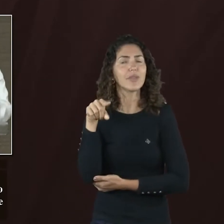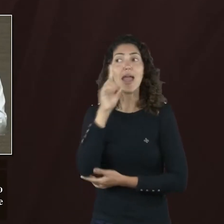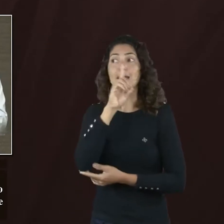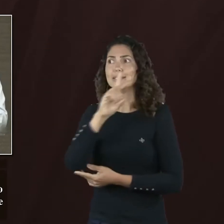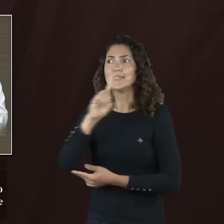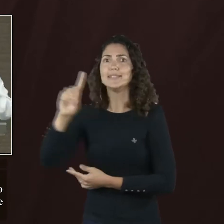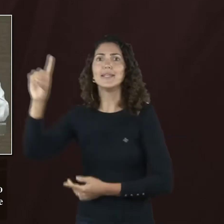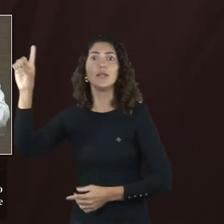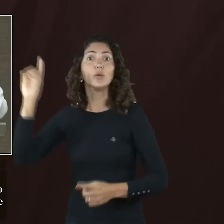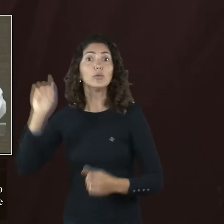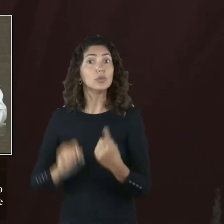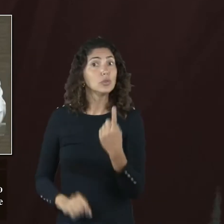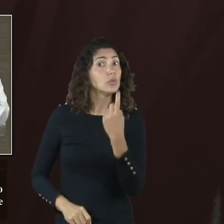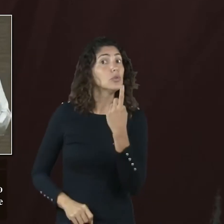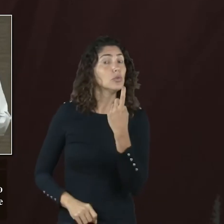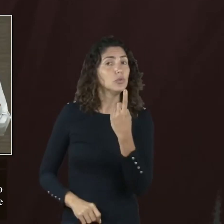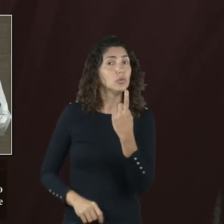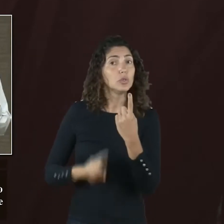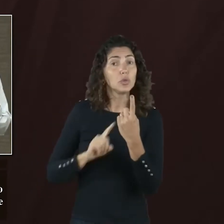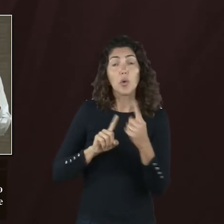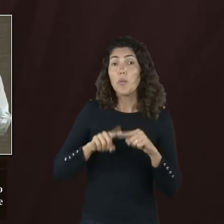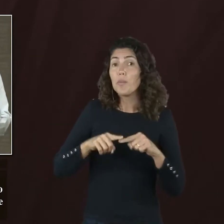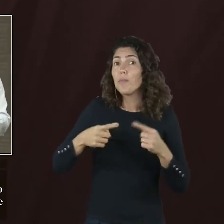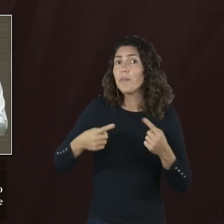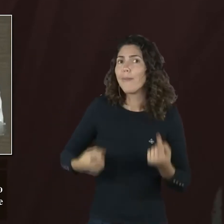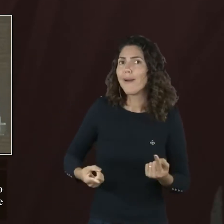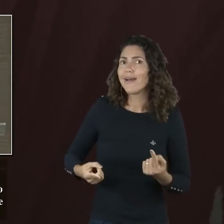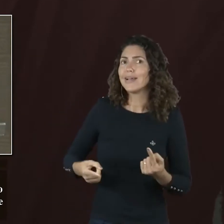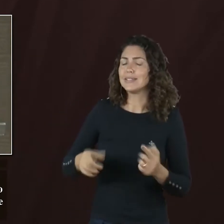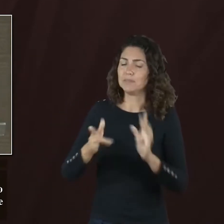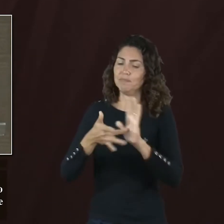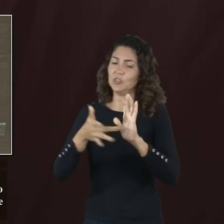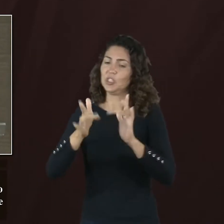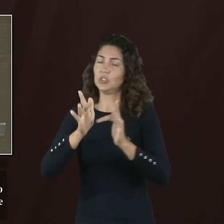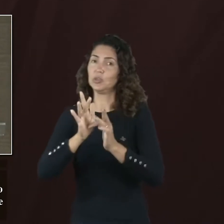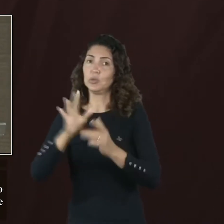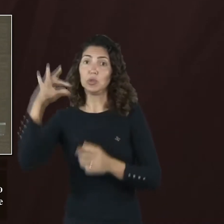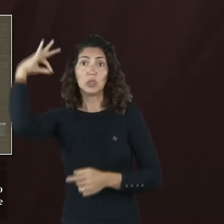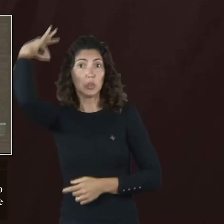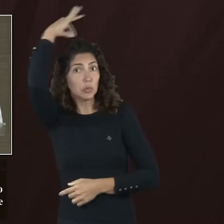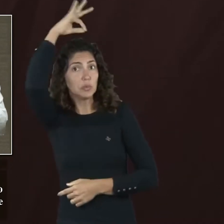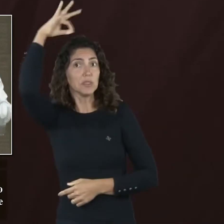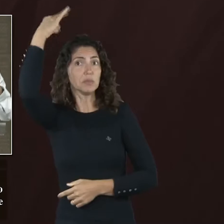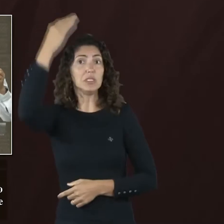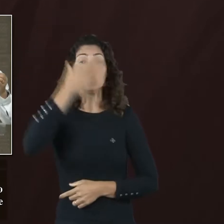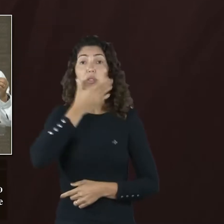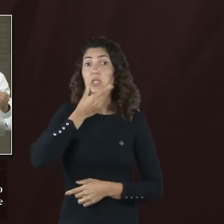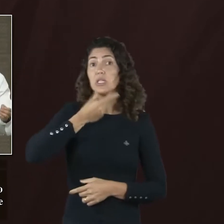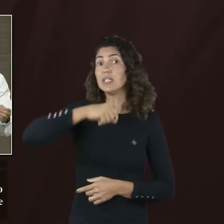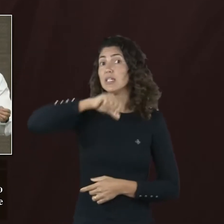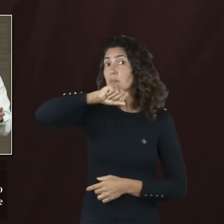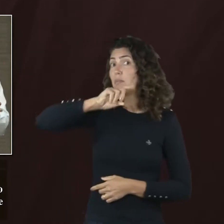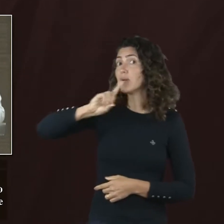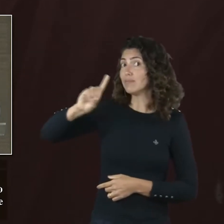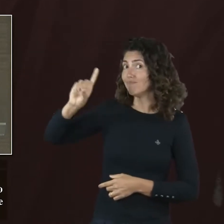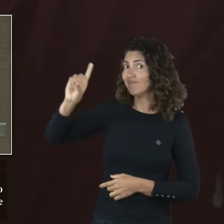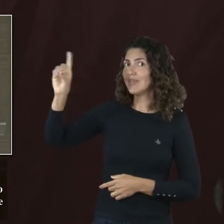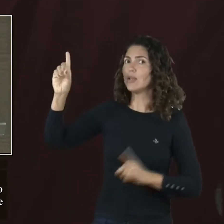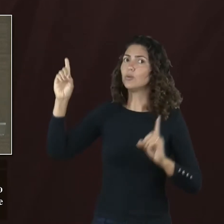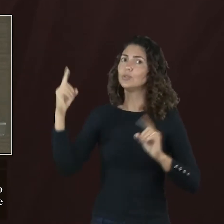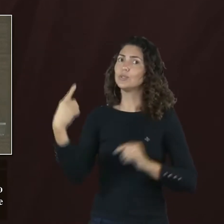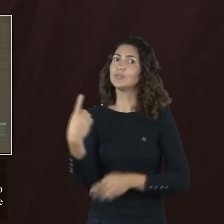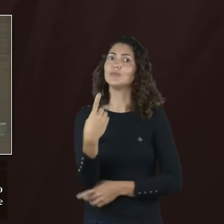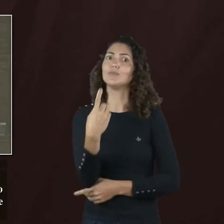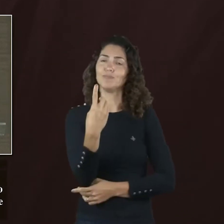o Espírito Santo, mas serão testemunhas de Jesus. Sereis minhas testemunhas tanto em Jerusalém, como em toda